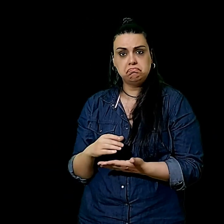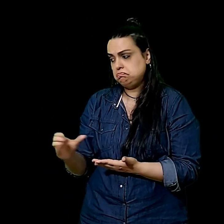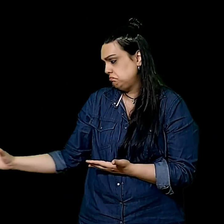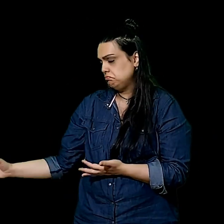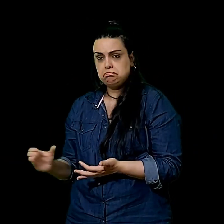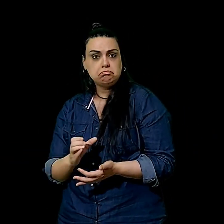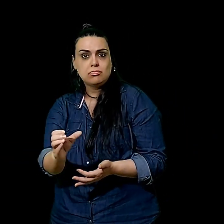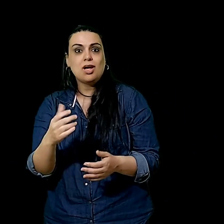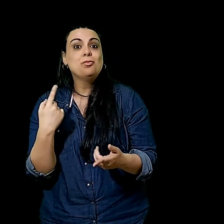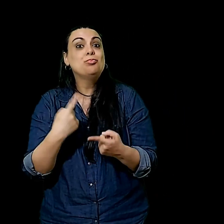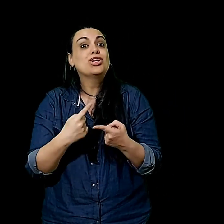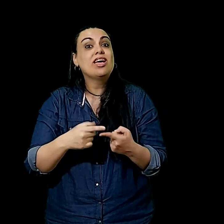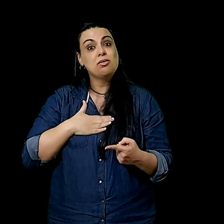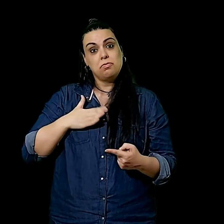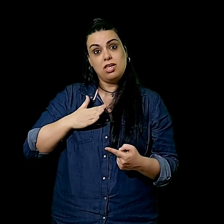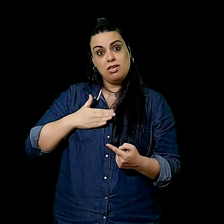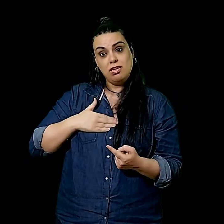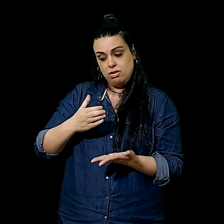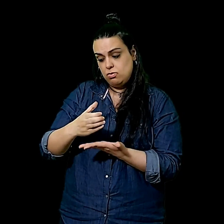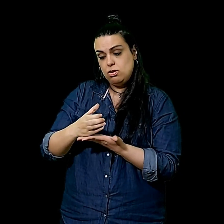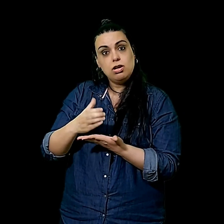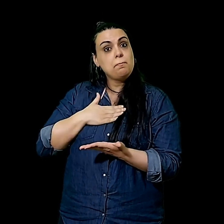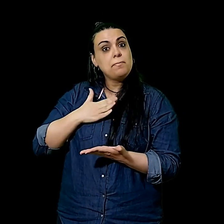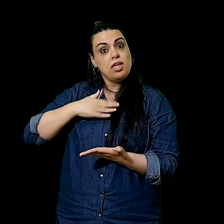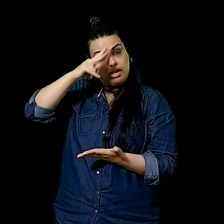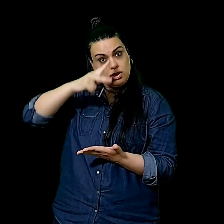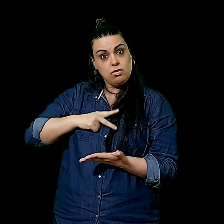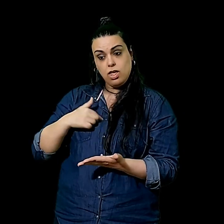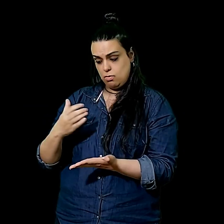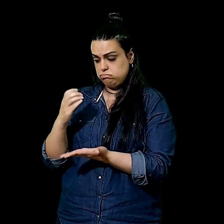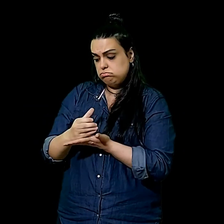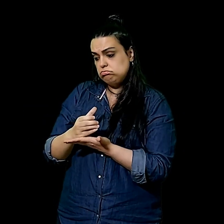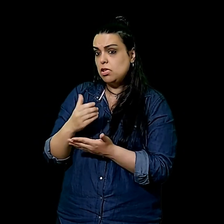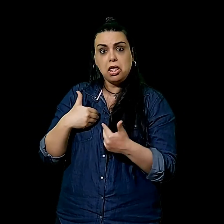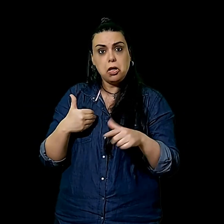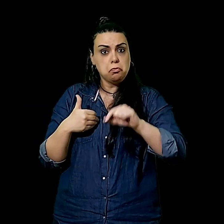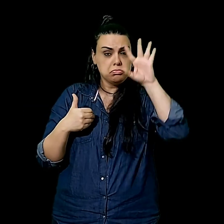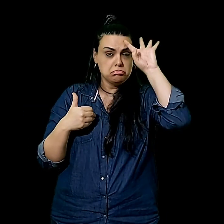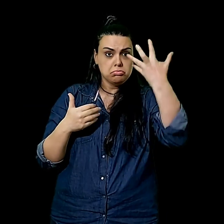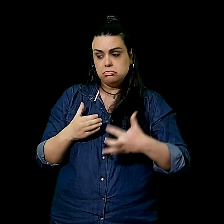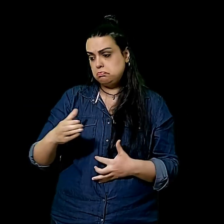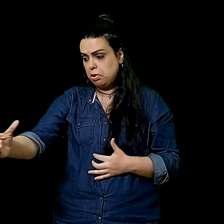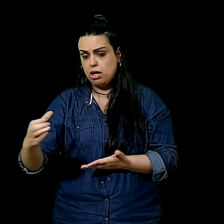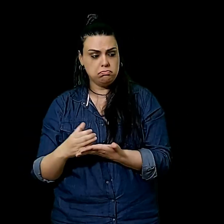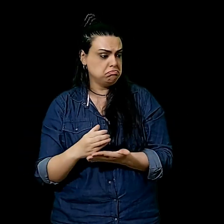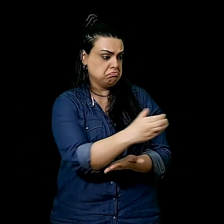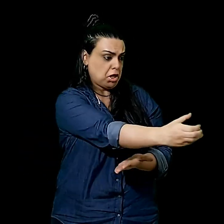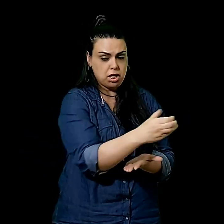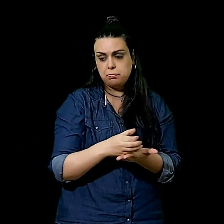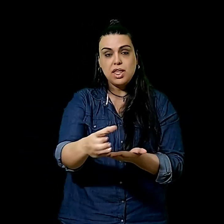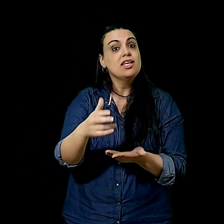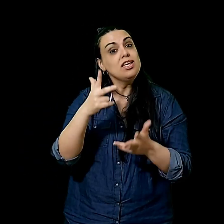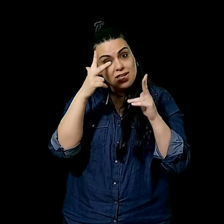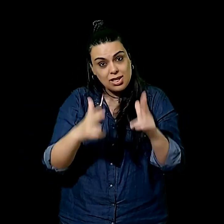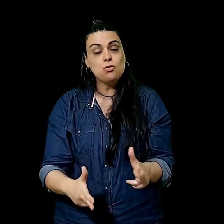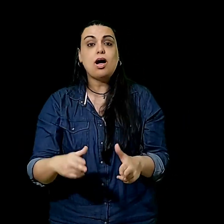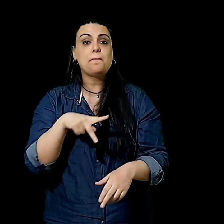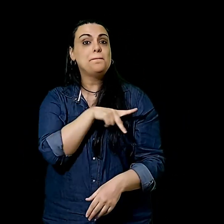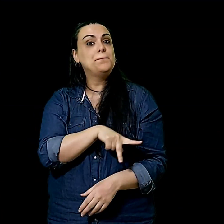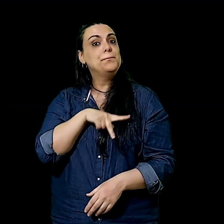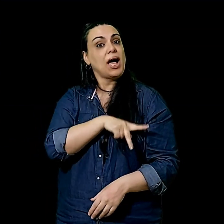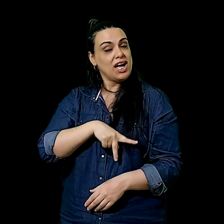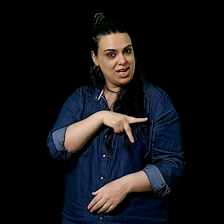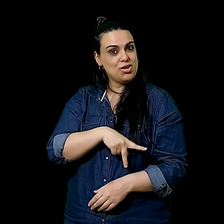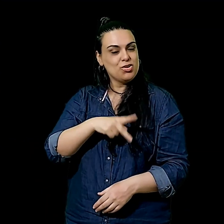quiser, uma vez que ele está diante dos meus olhos, uma vez que ele é meu, uma vez que ele está aqui comigo. Então o que eu vejo? Eu vejo Paulo dizendo uma